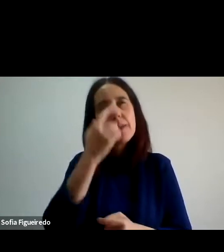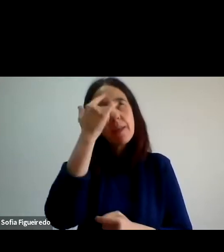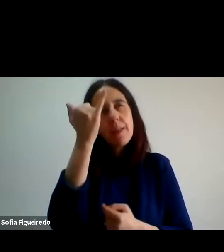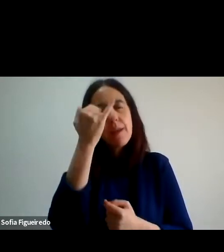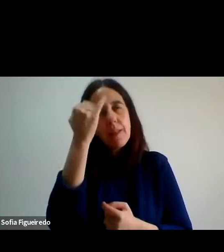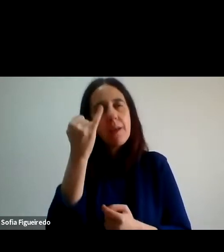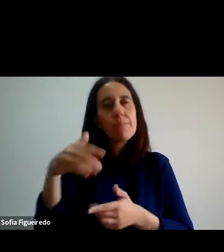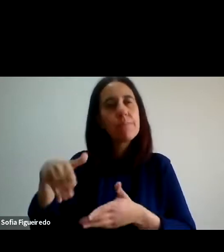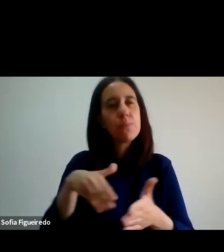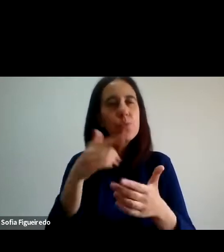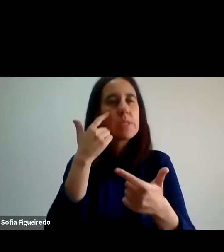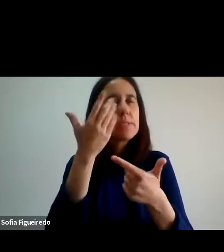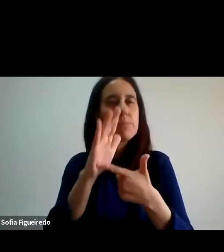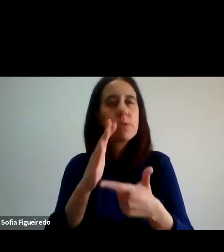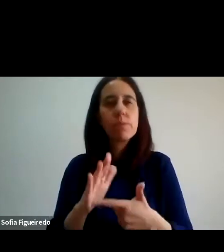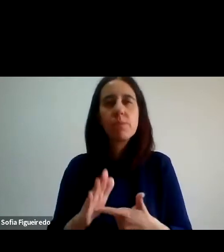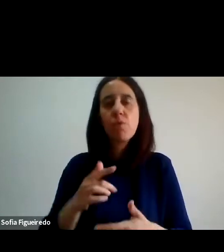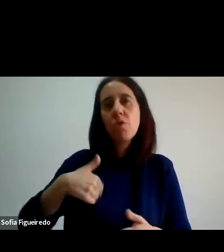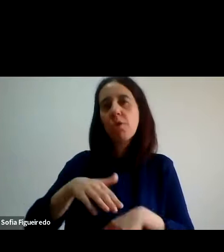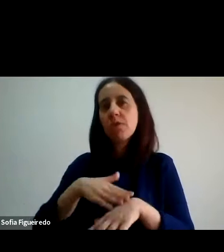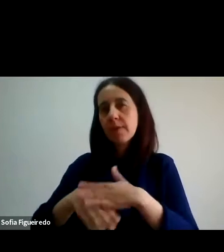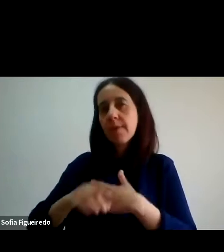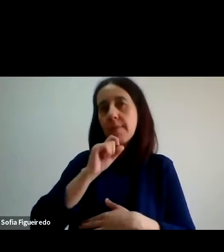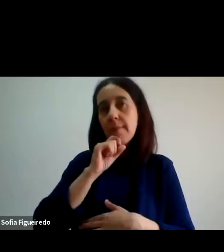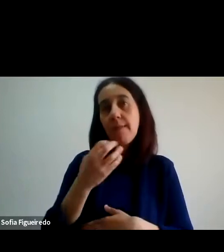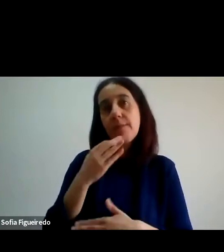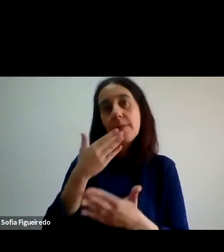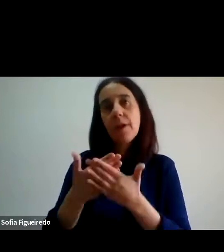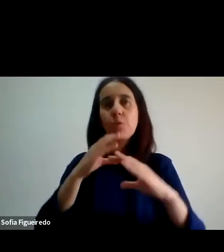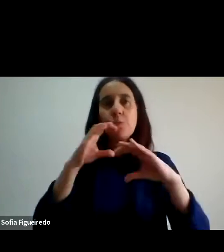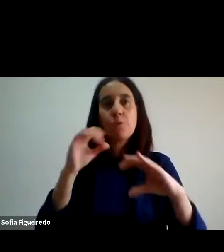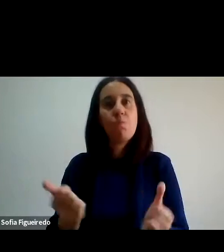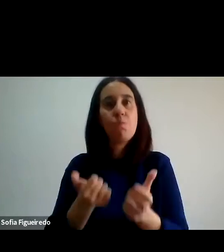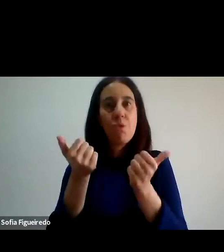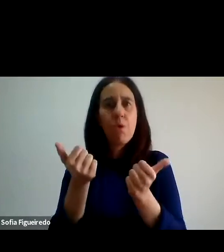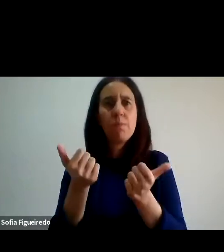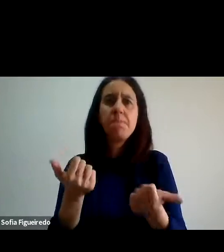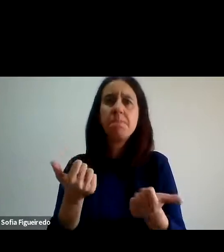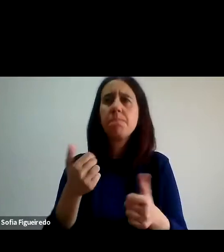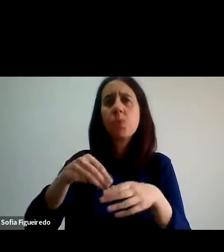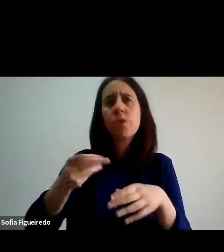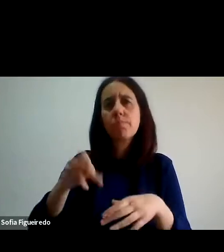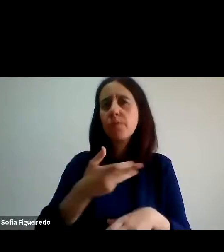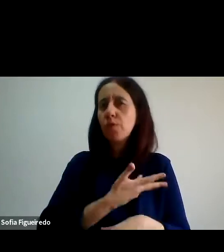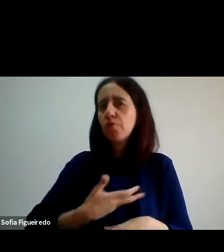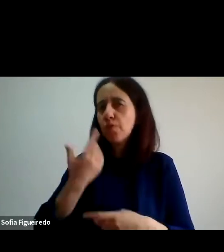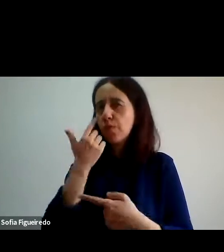alguns percursos, alguns exemplos do que é que nós podemos fazer para de facto melhorar a comunicação num contexto que eu já vou mostrar um